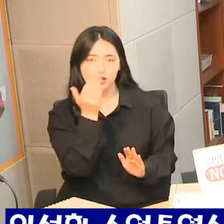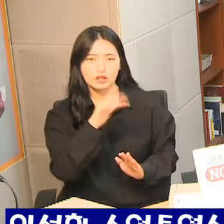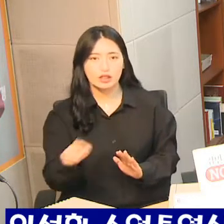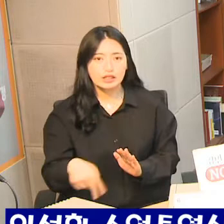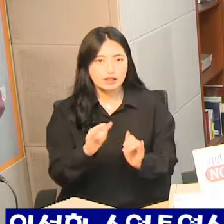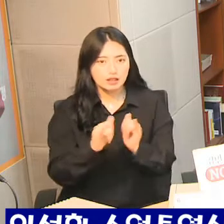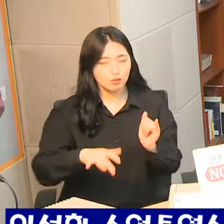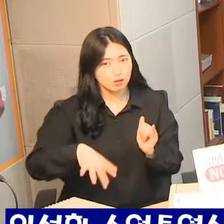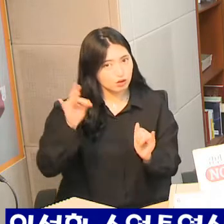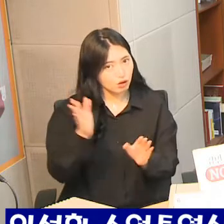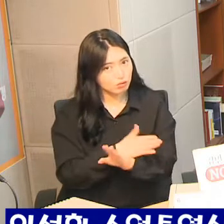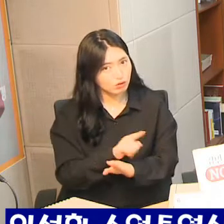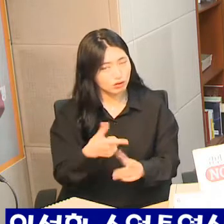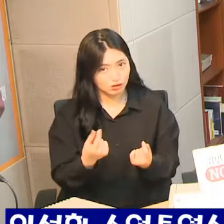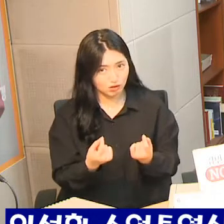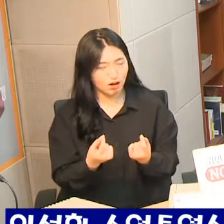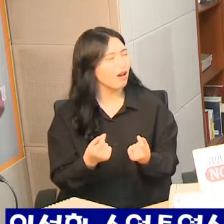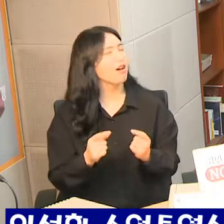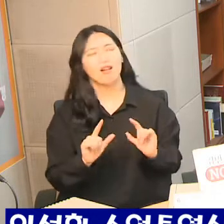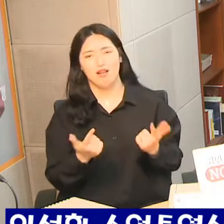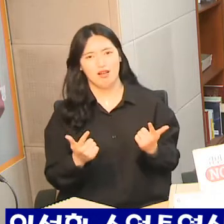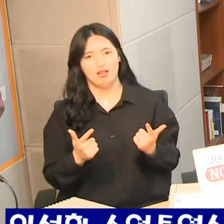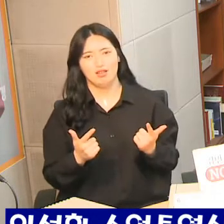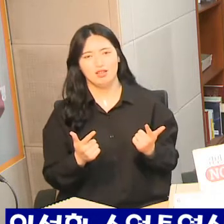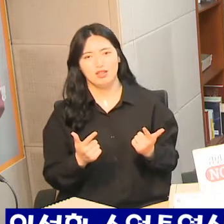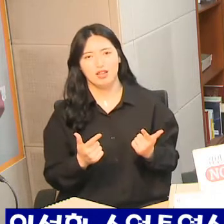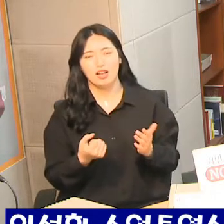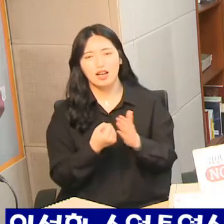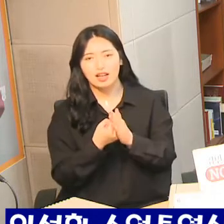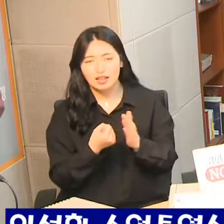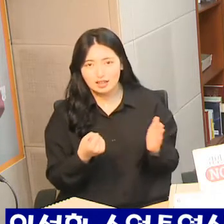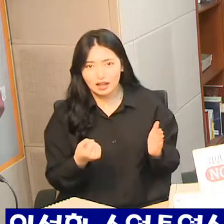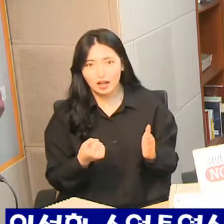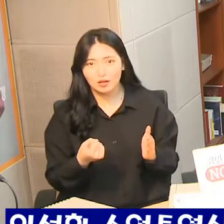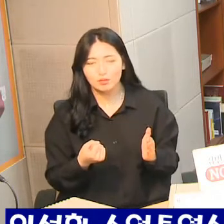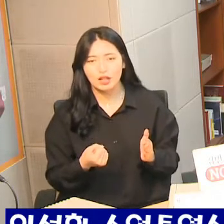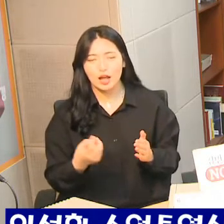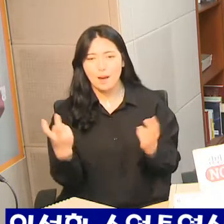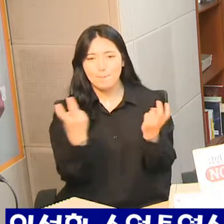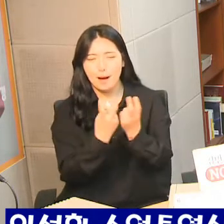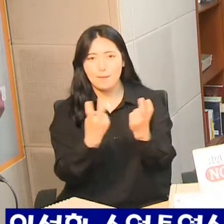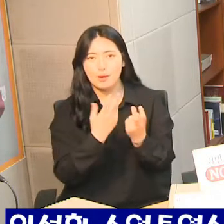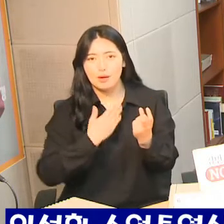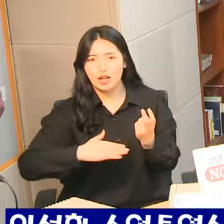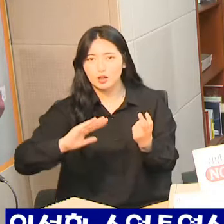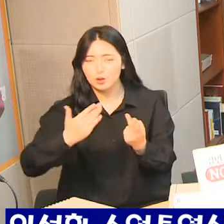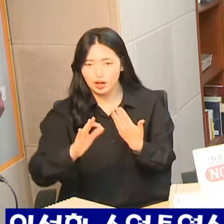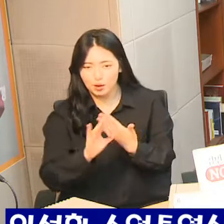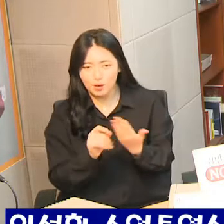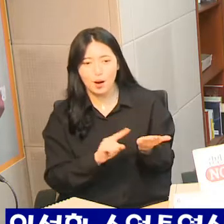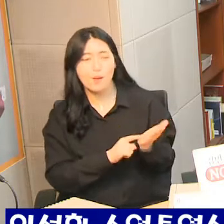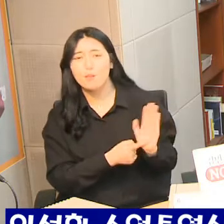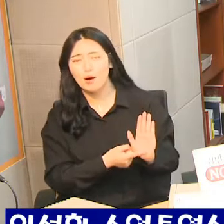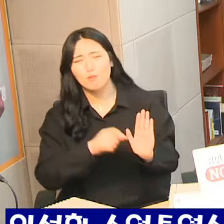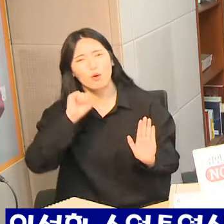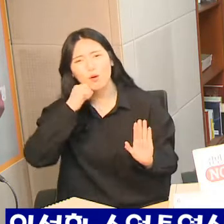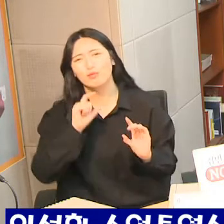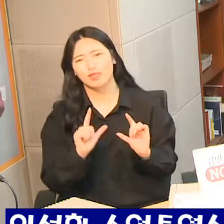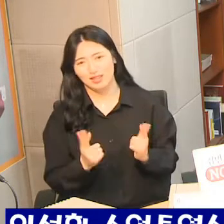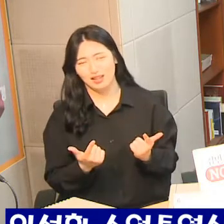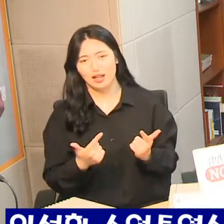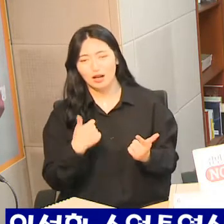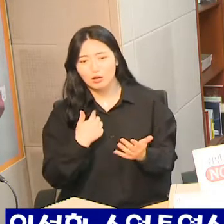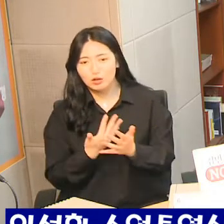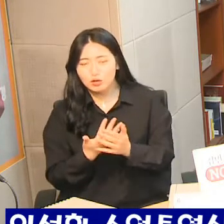그분들도 처음부터 그랬을까요? 아니죠. 그쵸. 네. 네. 그래서 이 방법을 익히면 사실 발표라는 게 어렵지가 않고요. 우리가 음.